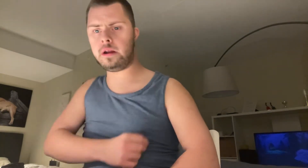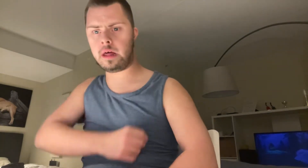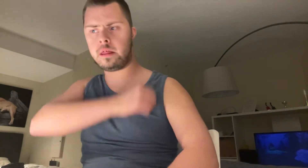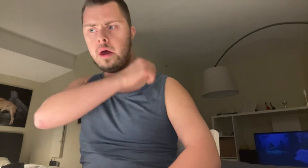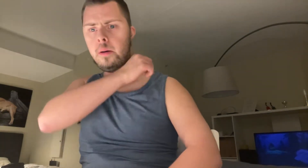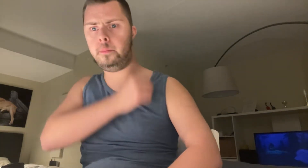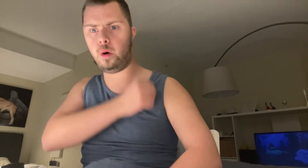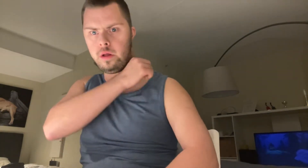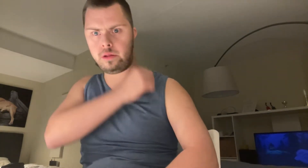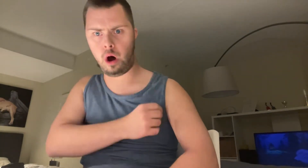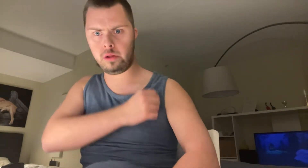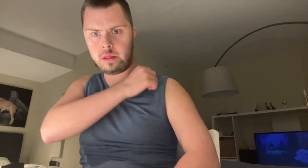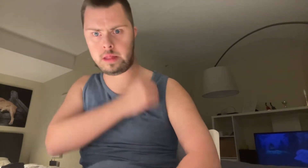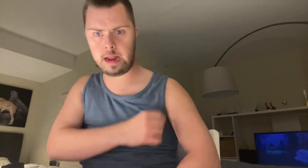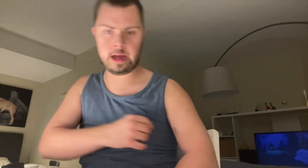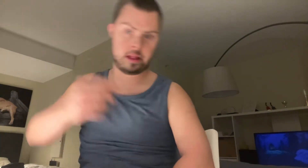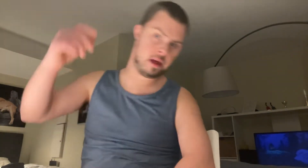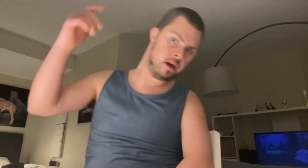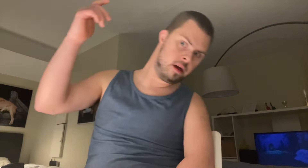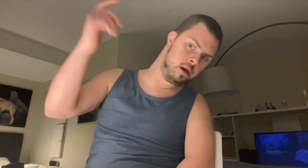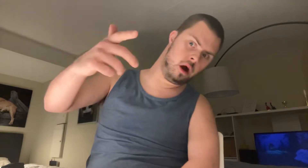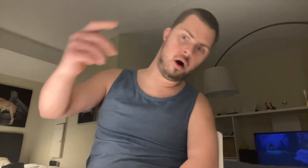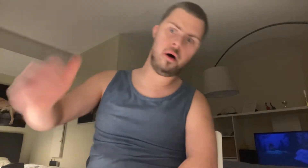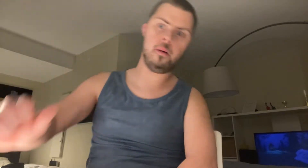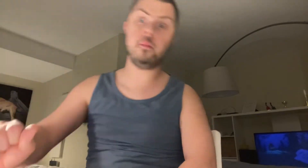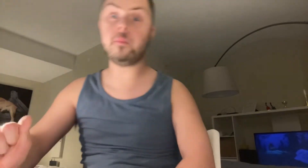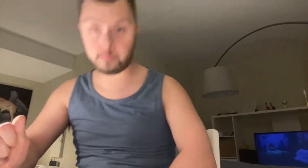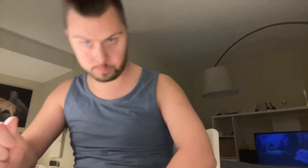Det ska vara lördags på dagen istället. Ja.